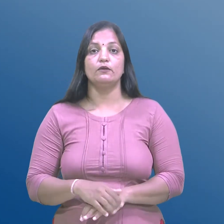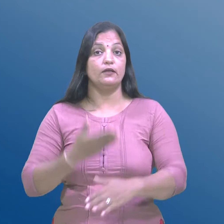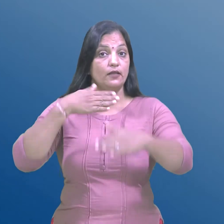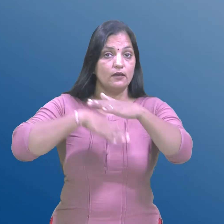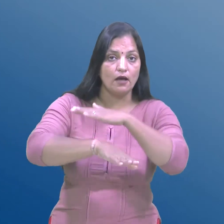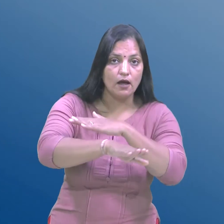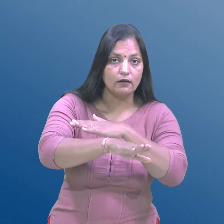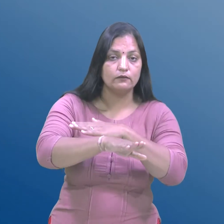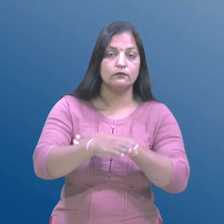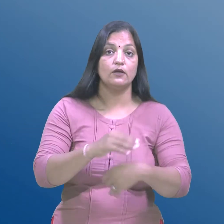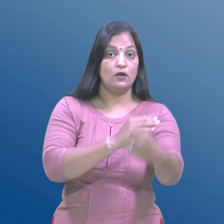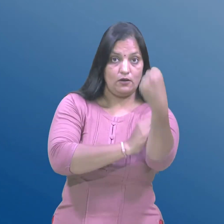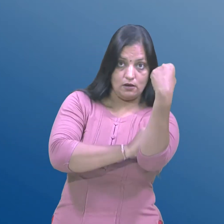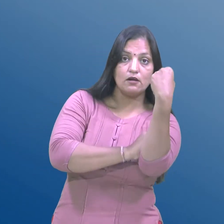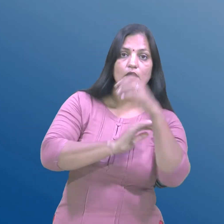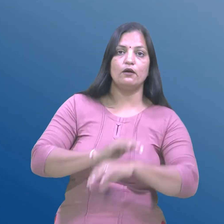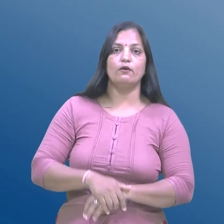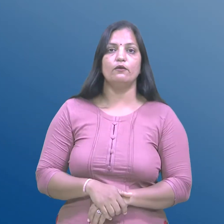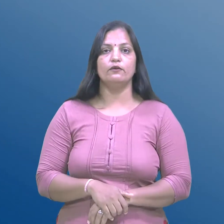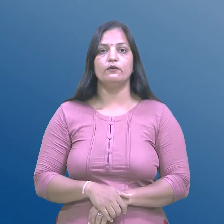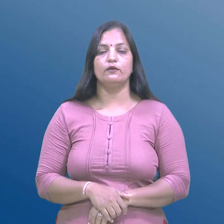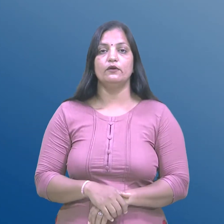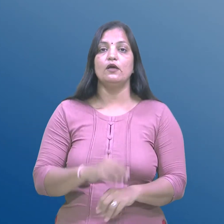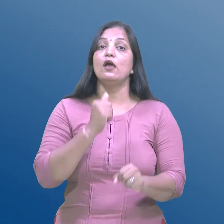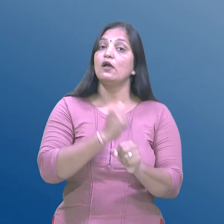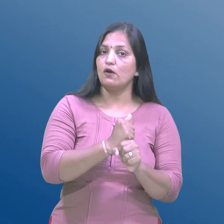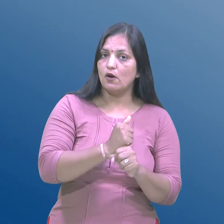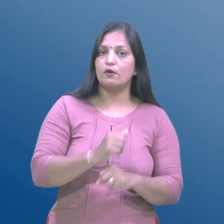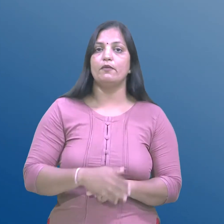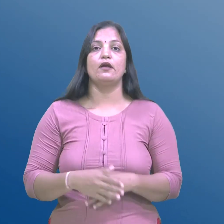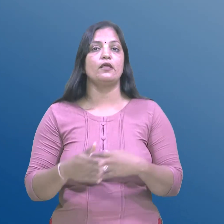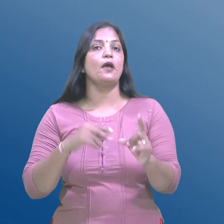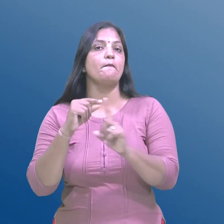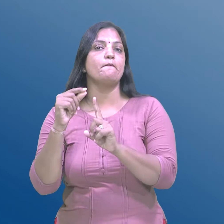હક પ્રાપ્ત હોય તેવી સરકારી કે ખાનગી ઇમારત,